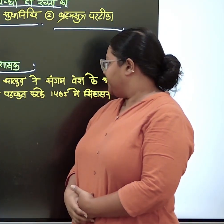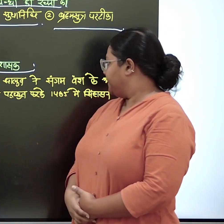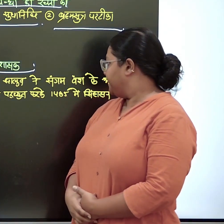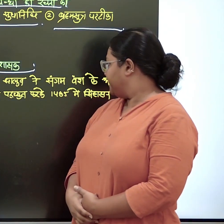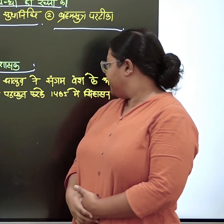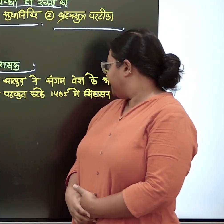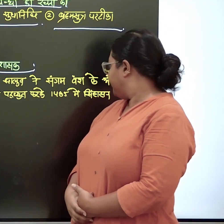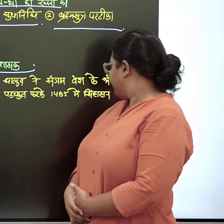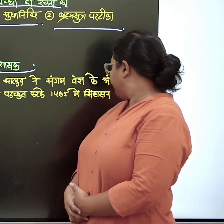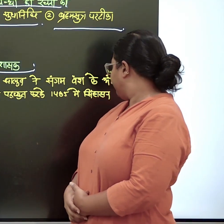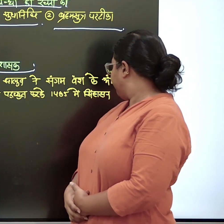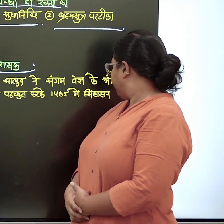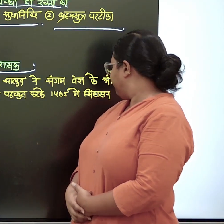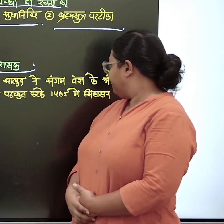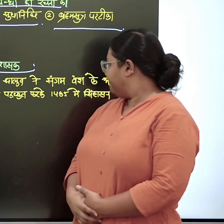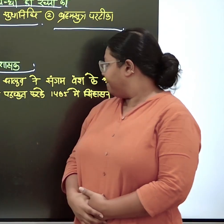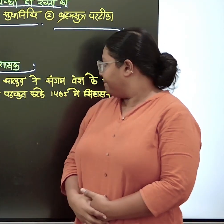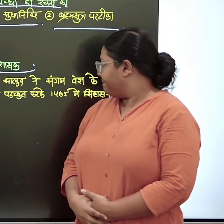लूव, सुलूव,